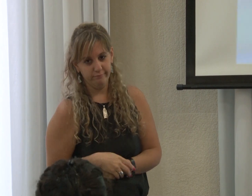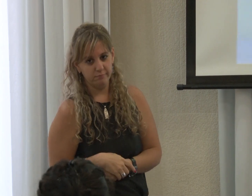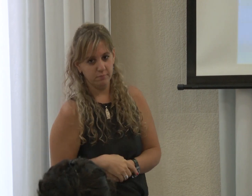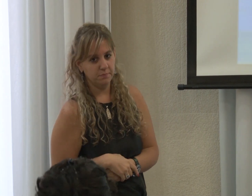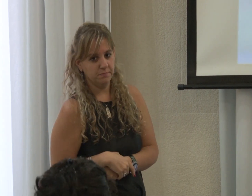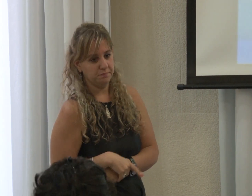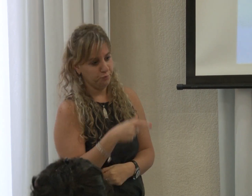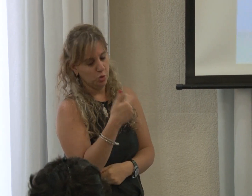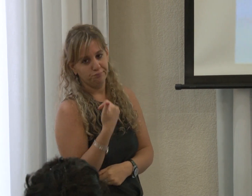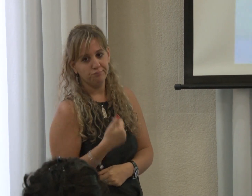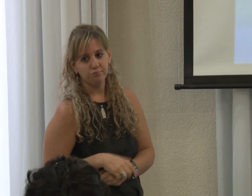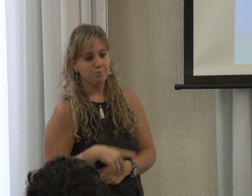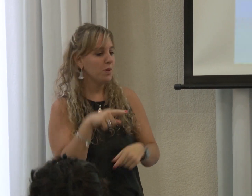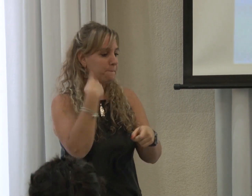mejorar la comunicación.